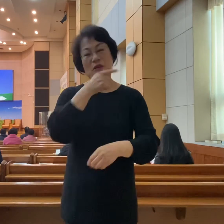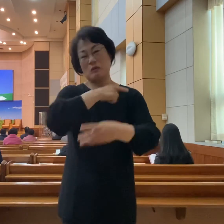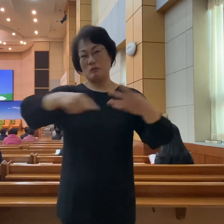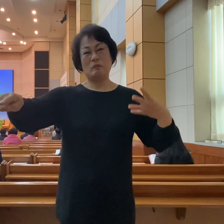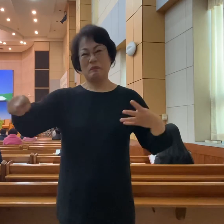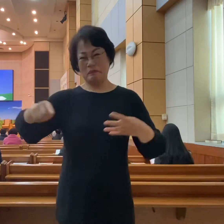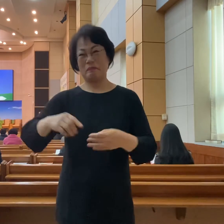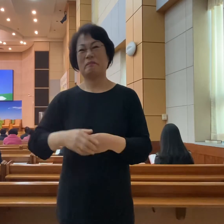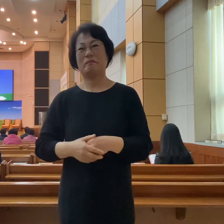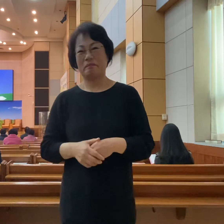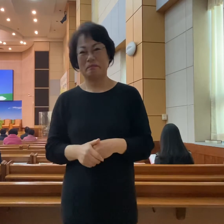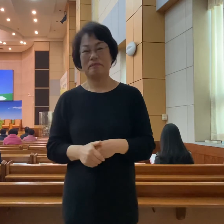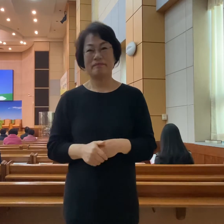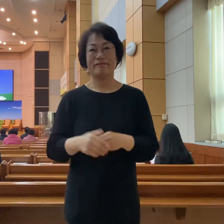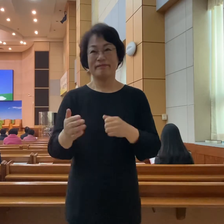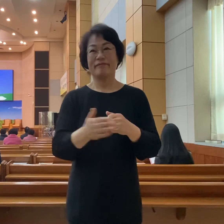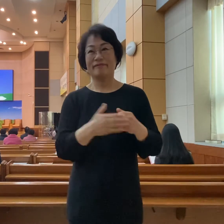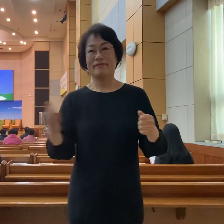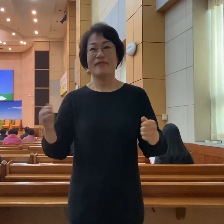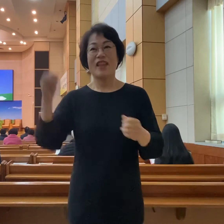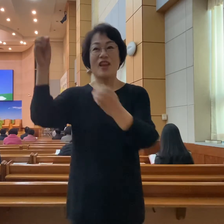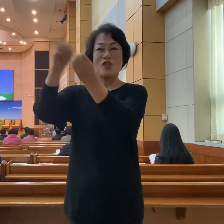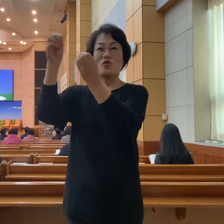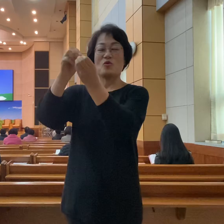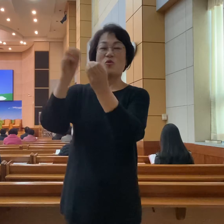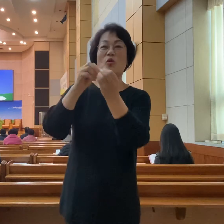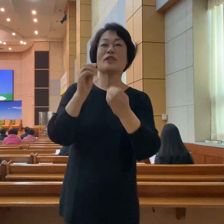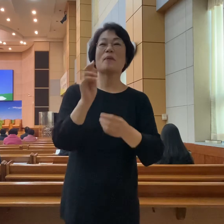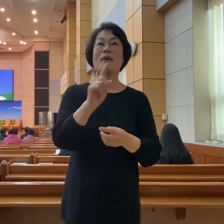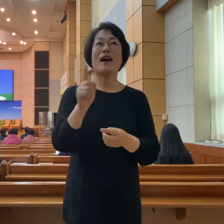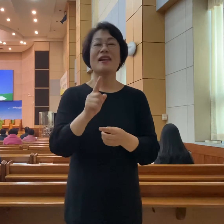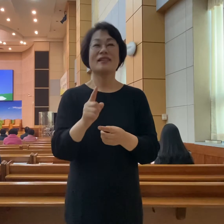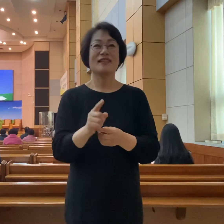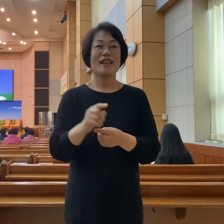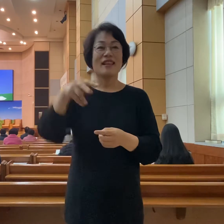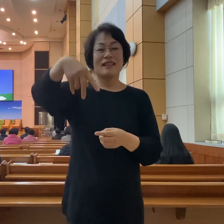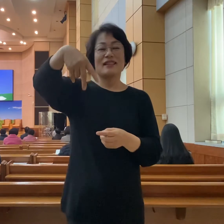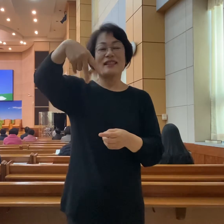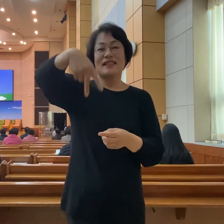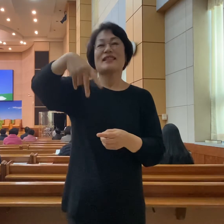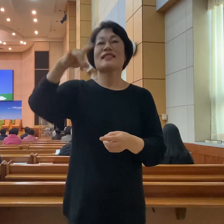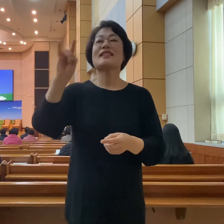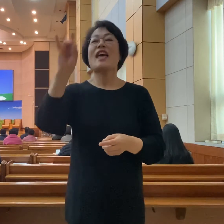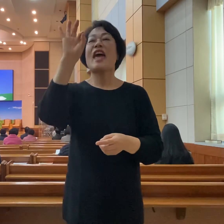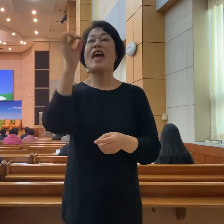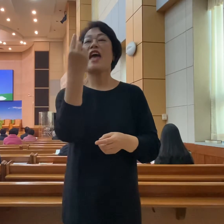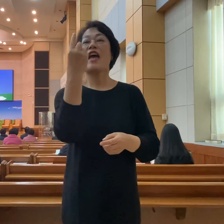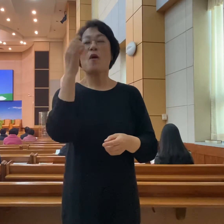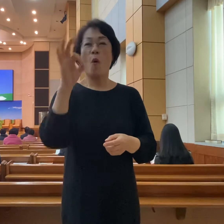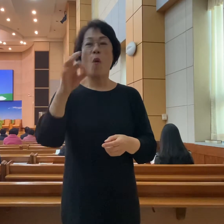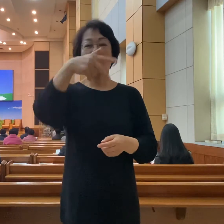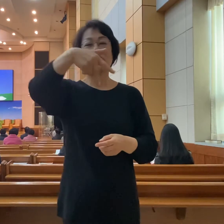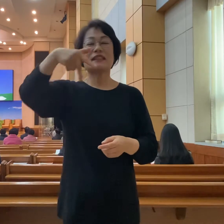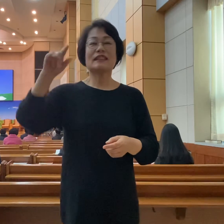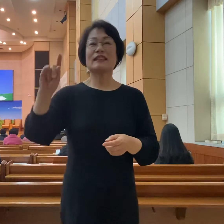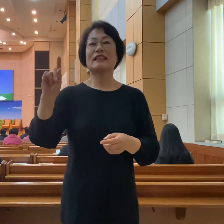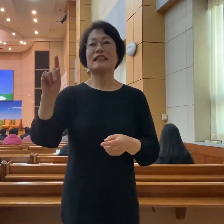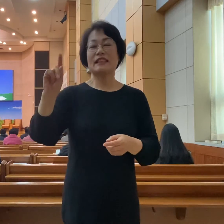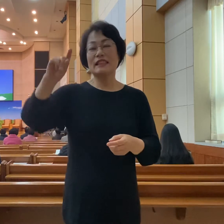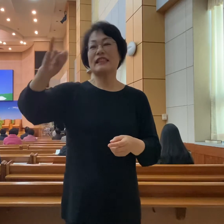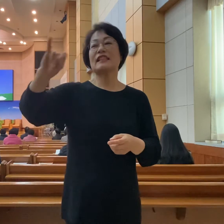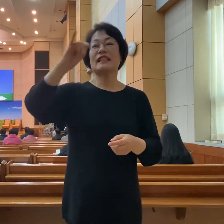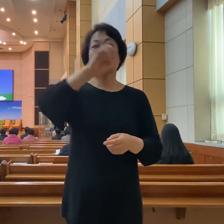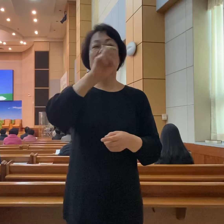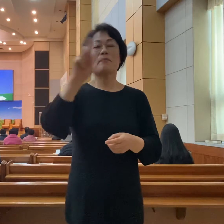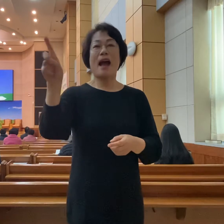그래서 여기 속담에 이제 세옹지마 있잖아요. 변방의